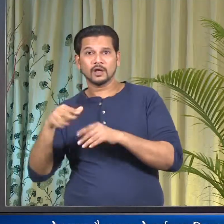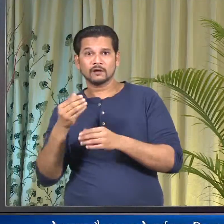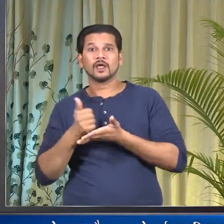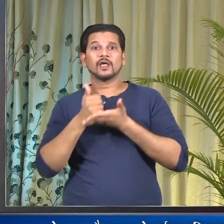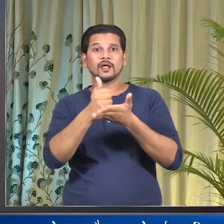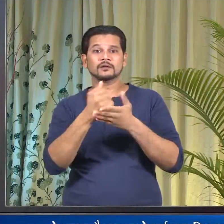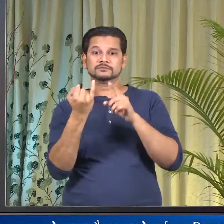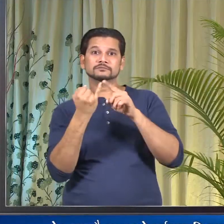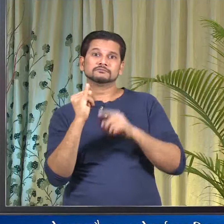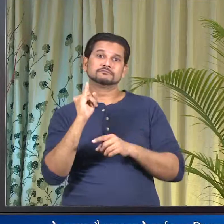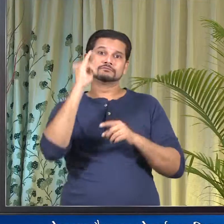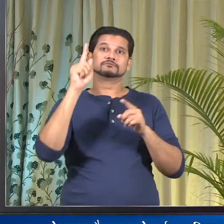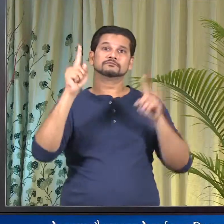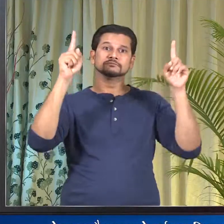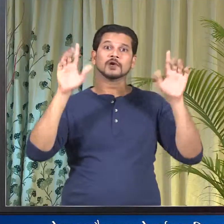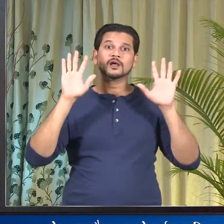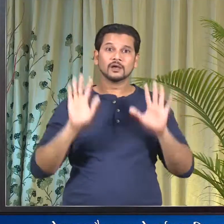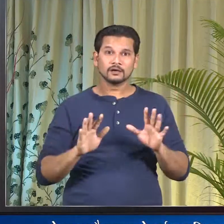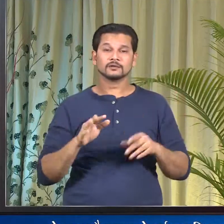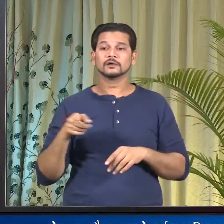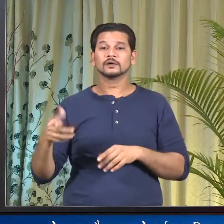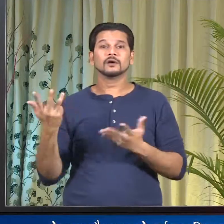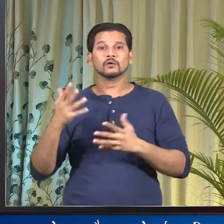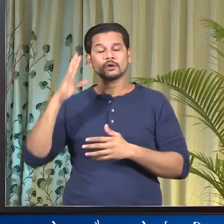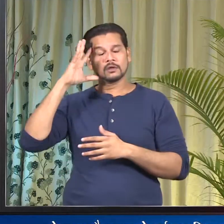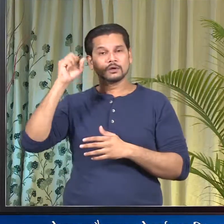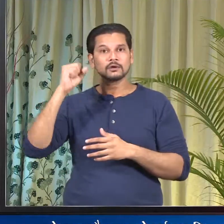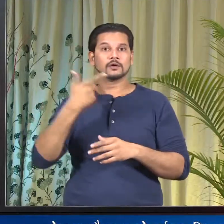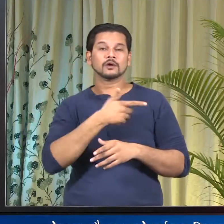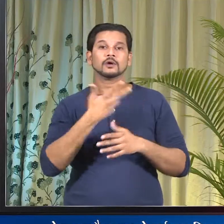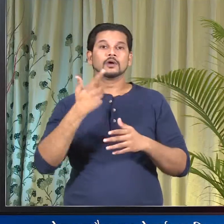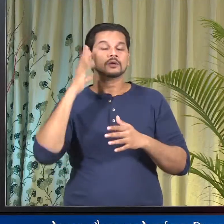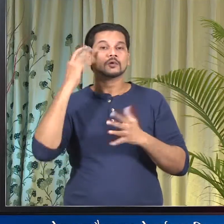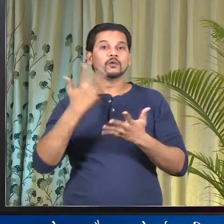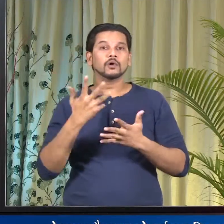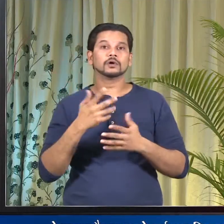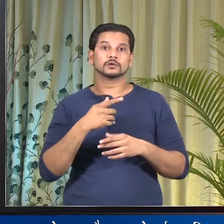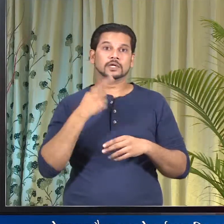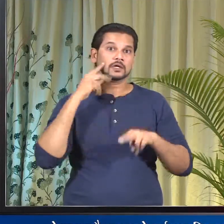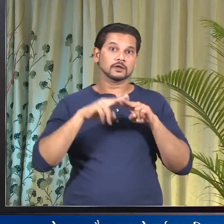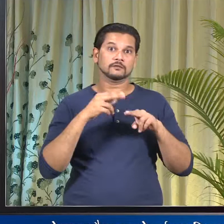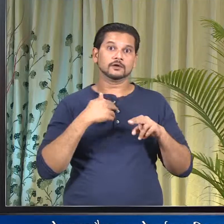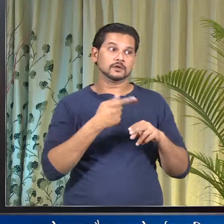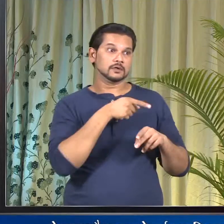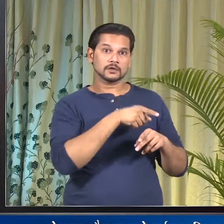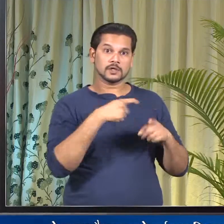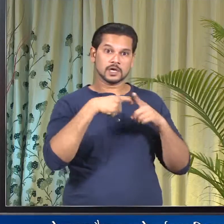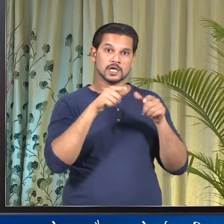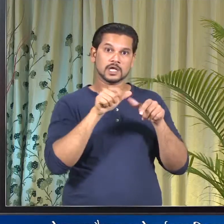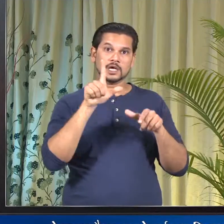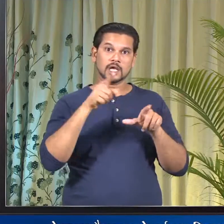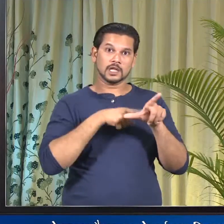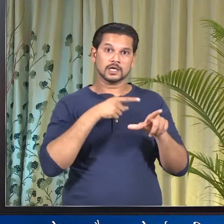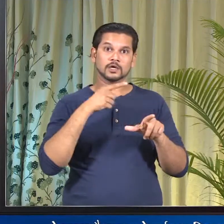यादगार है परमात्मा के कर्तव्ये का, कि जब सच्मुच ये कलियुक जैसा